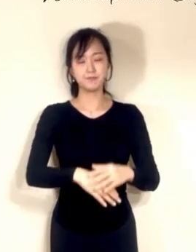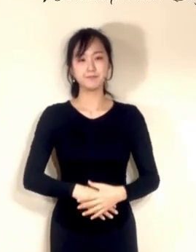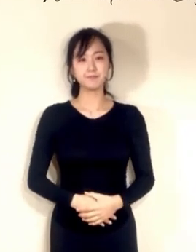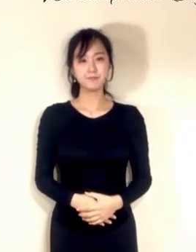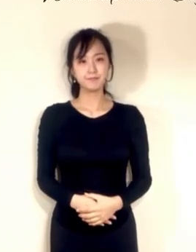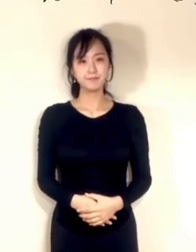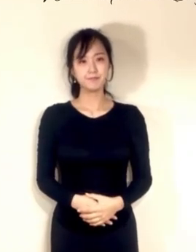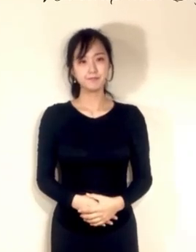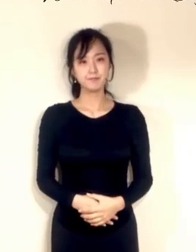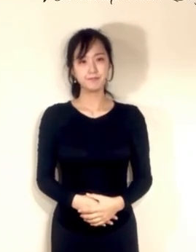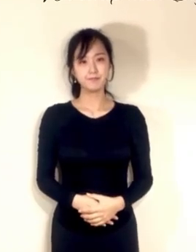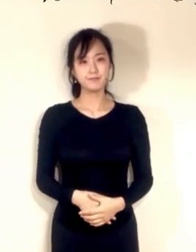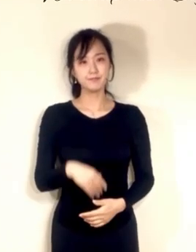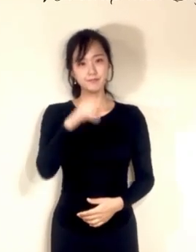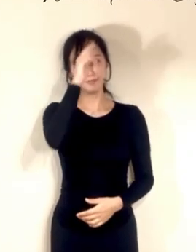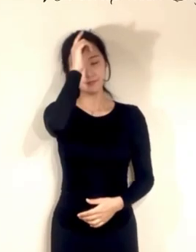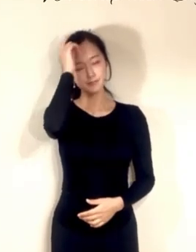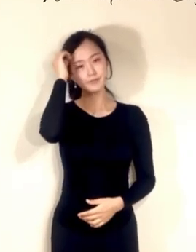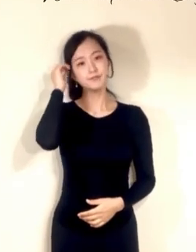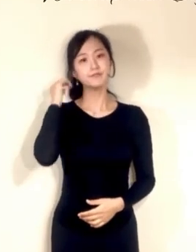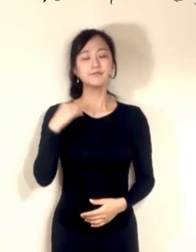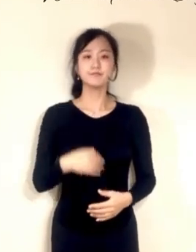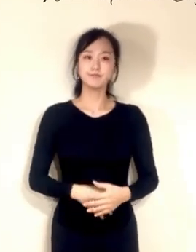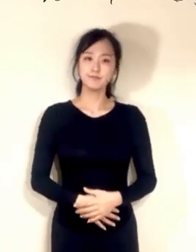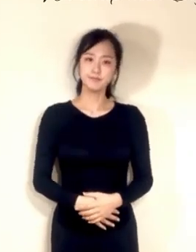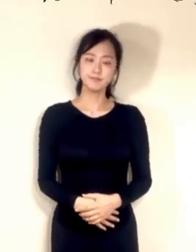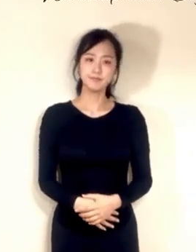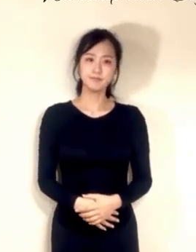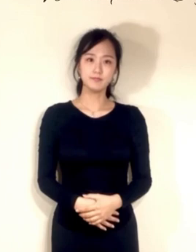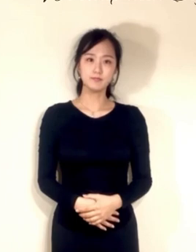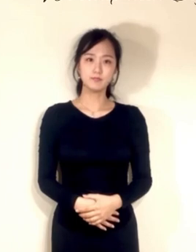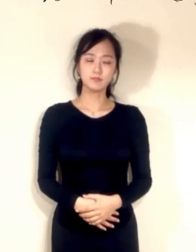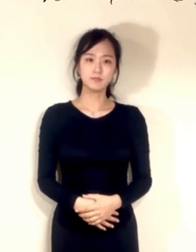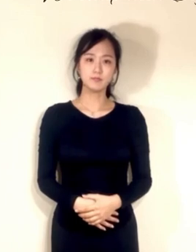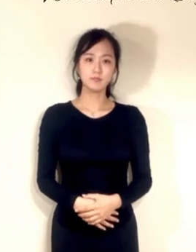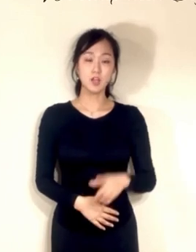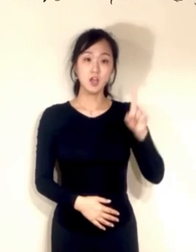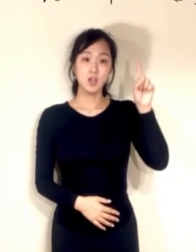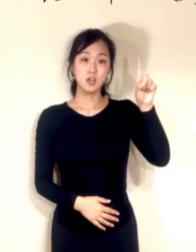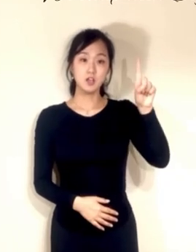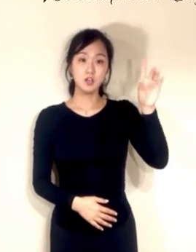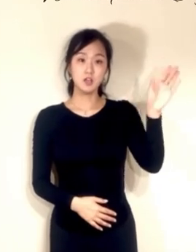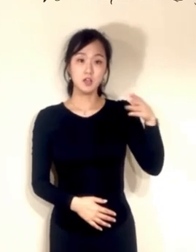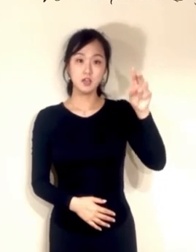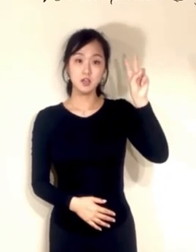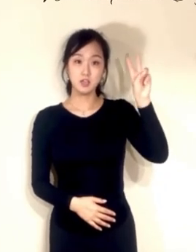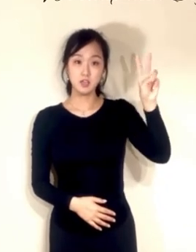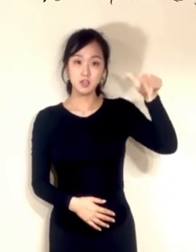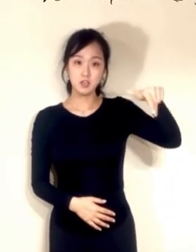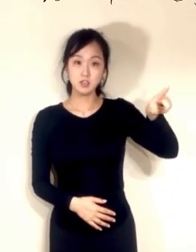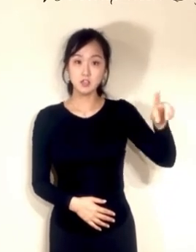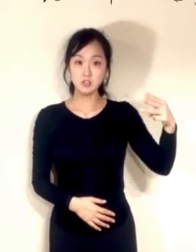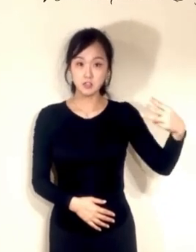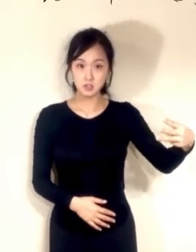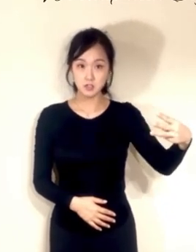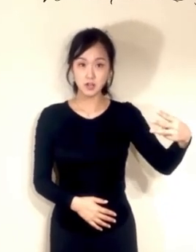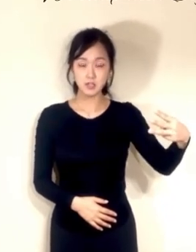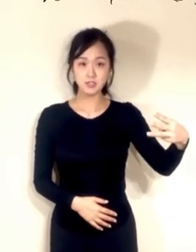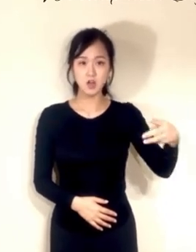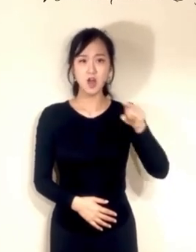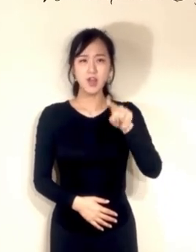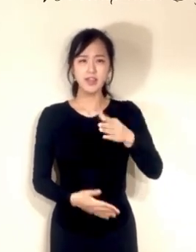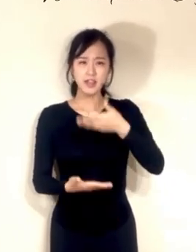우리 1절, 2절에서 내 떡을 물에 던지라, 주님의 말씀과